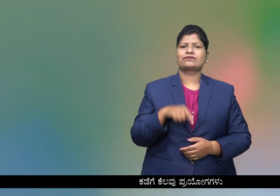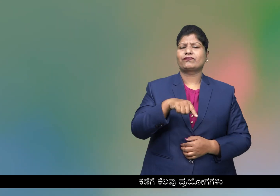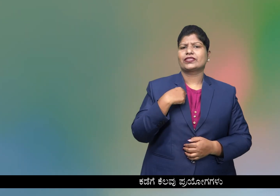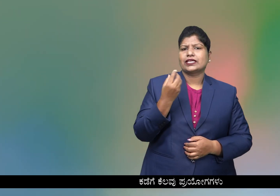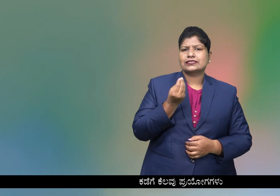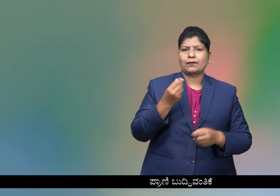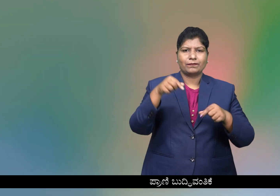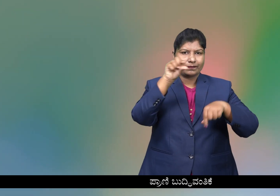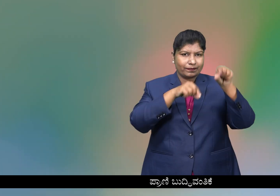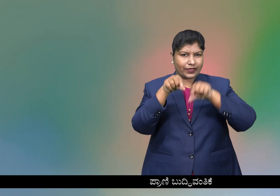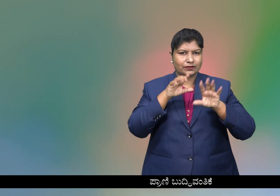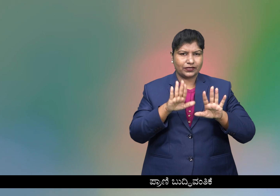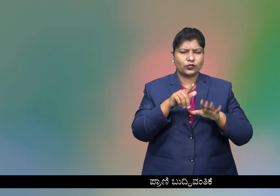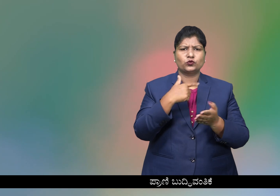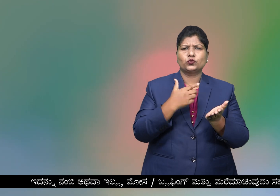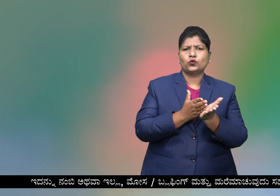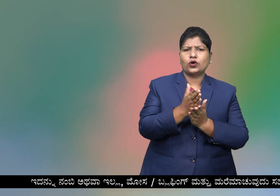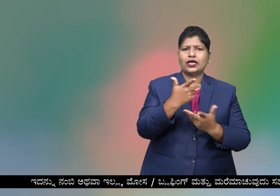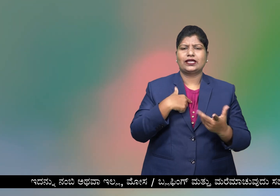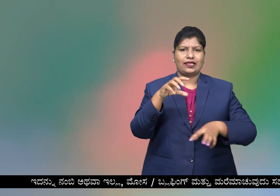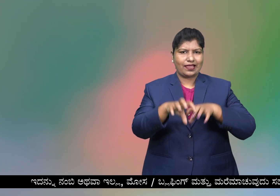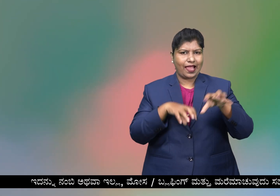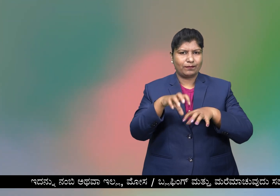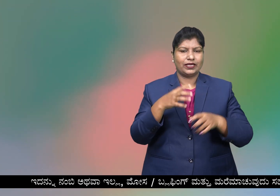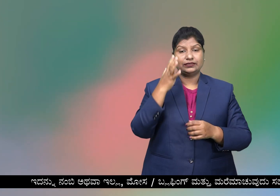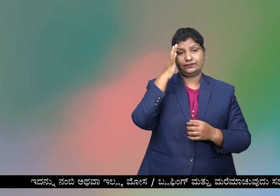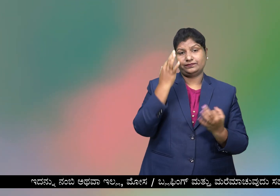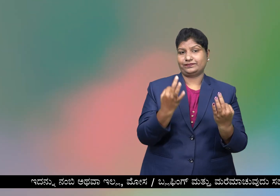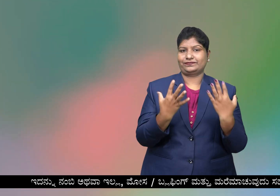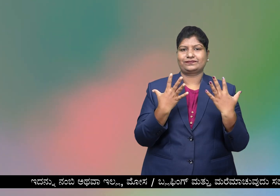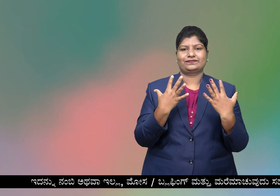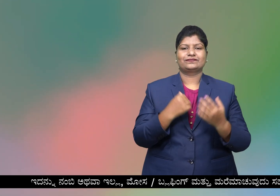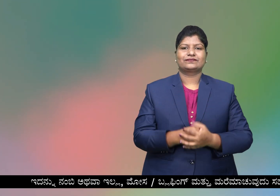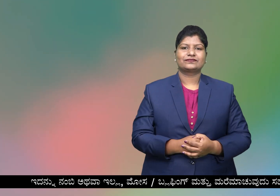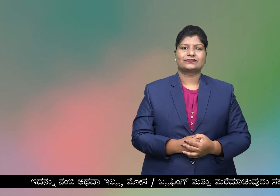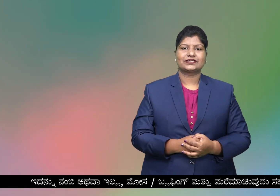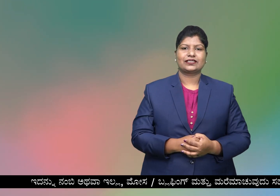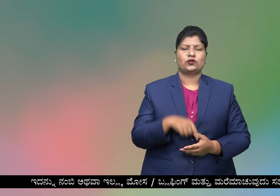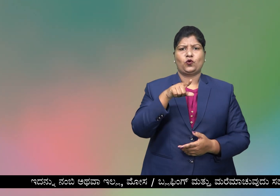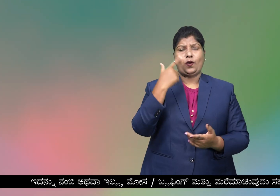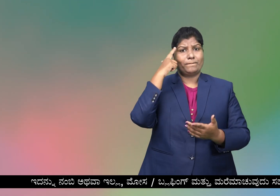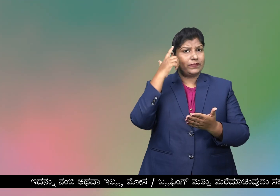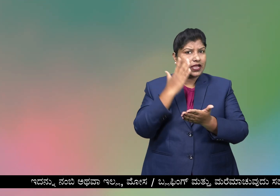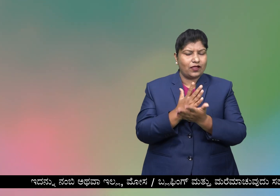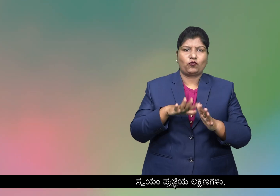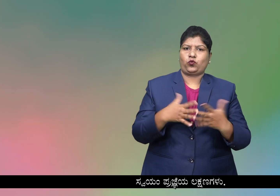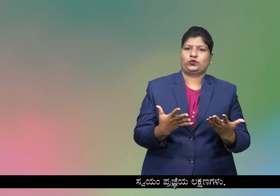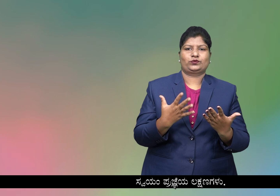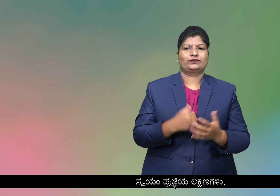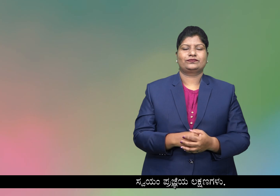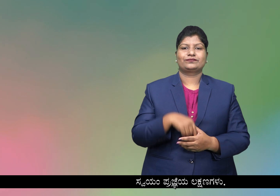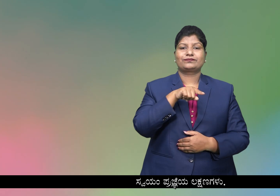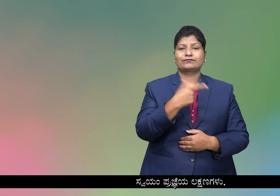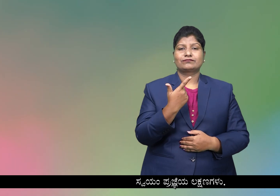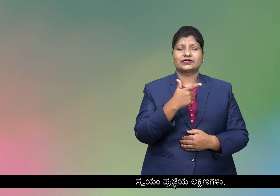ಕೆಲವು ಪ್ರಯೋಗಗಳು ಪ್ರಾಣಿ ಬುದ್ಧಿವಂತಿಕೆ ಇದನ್ನ ನಂಬಿ ಅಥವಾ ಇಲ್ಲ. ಮೋಸ, ಬ್ಲಫಿಂಗ್ ಮತ್ತು ಮರೆಮಾಚುವುದು ಸಹ ವಿಶಿಷ್ಟವಾಗಿದೆ.